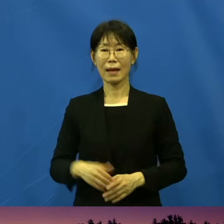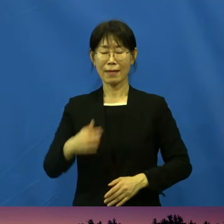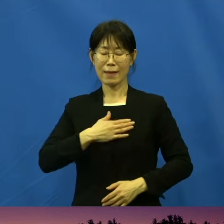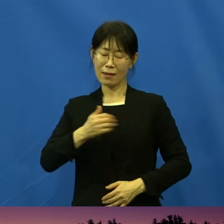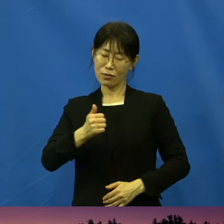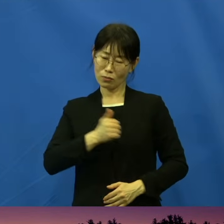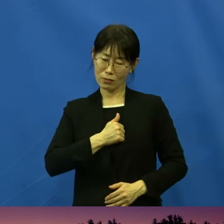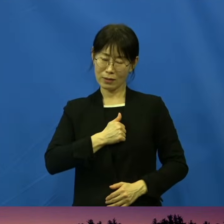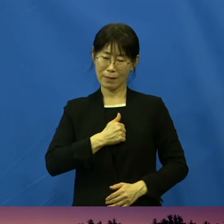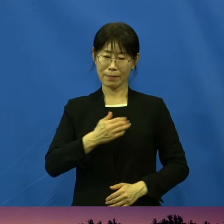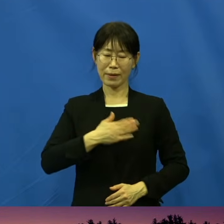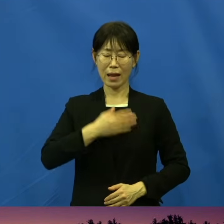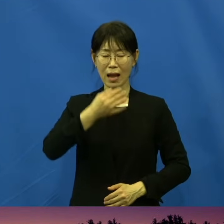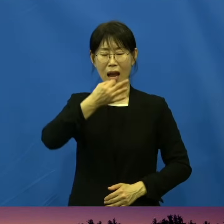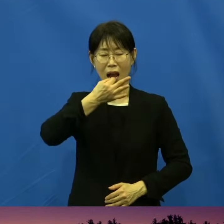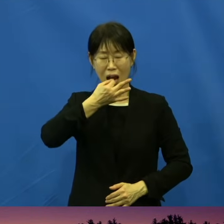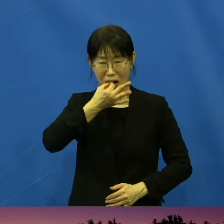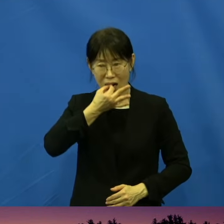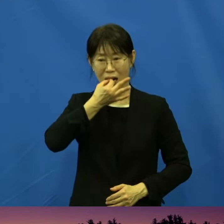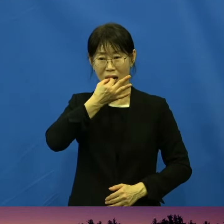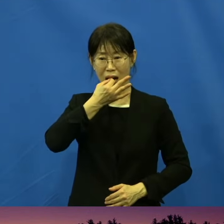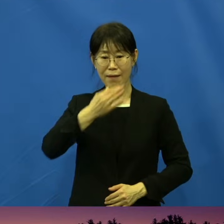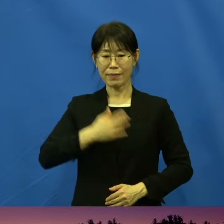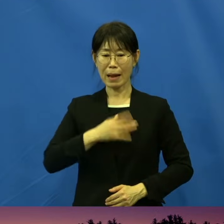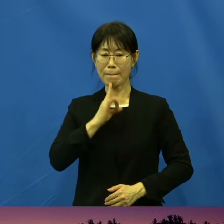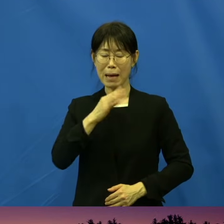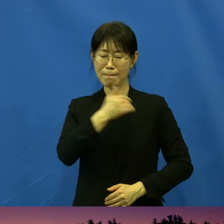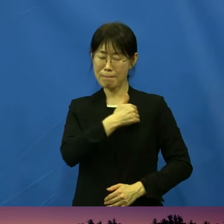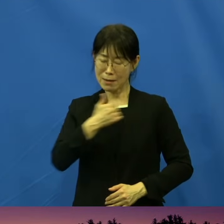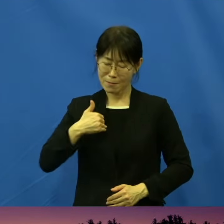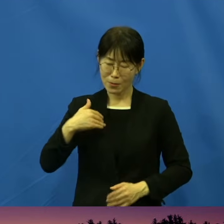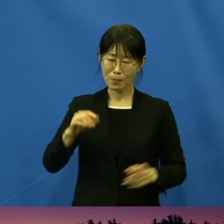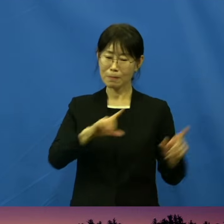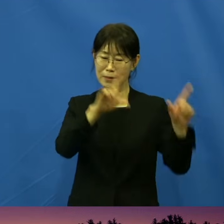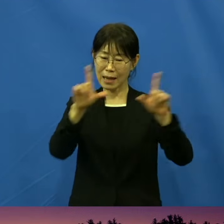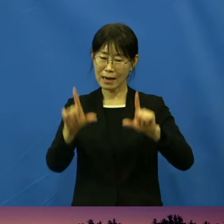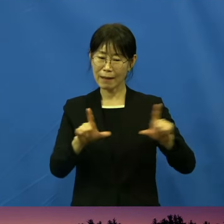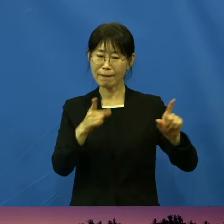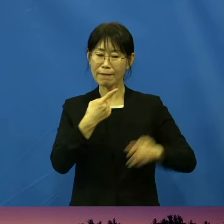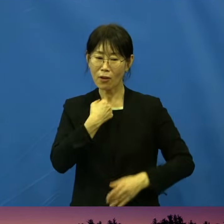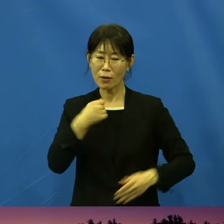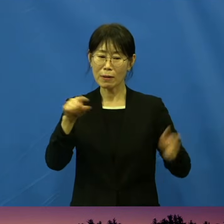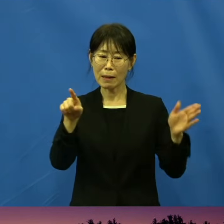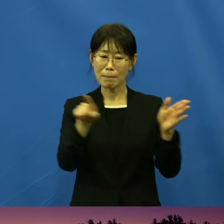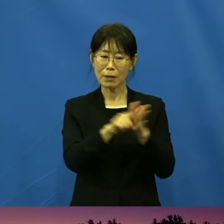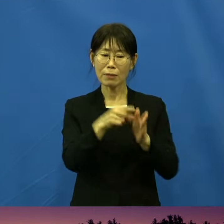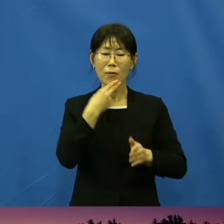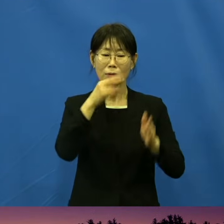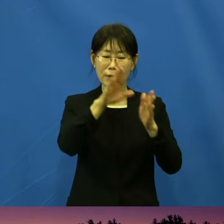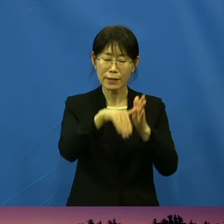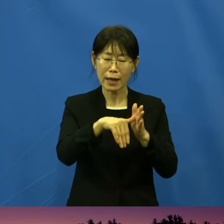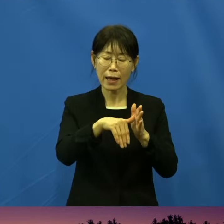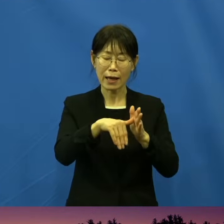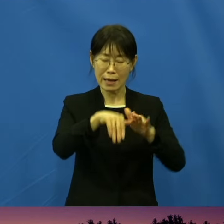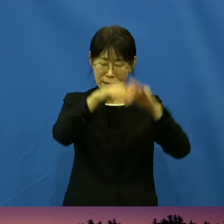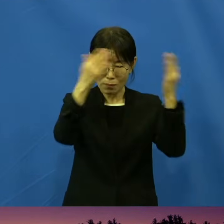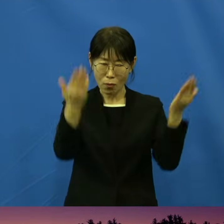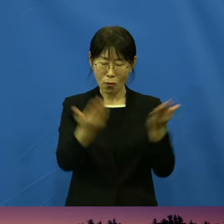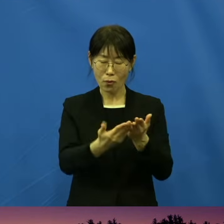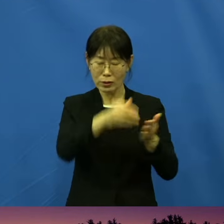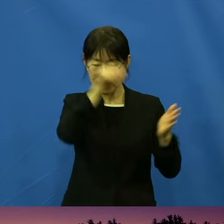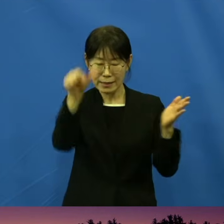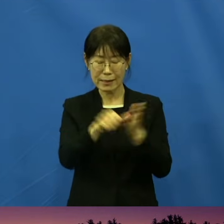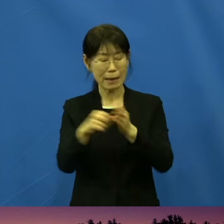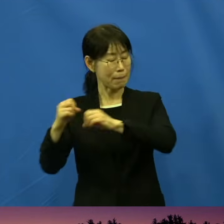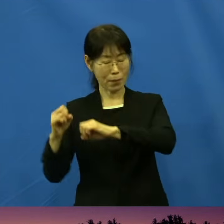자존심과 자아중심적으로 자기만을 몰두하고 살아갔던 그 삶이 포기하고 그리스도에